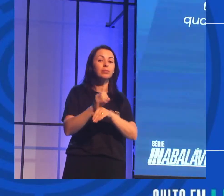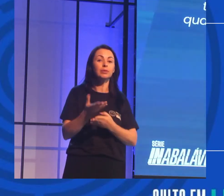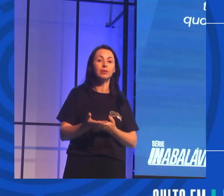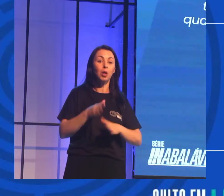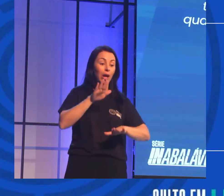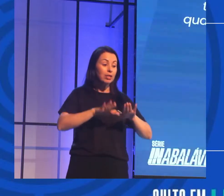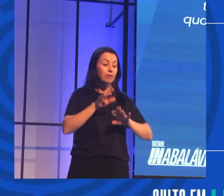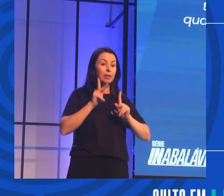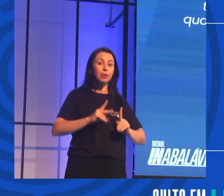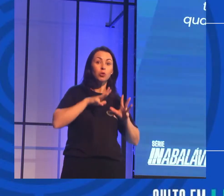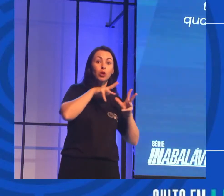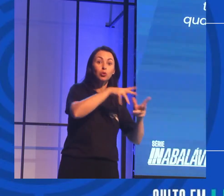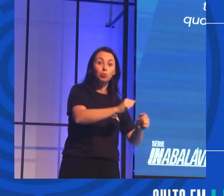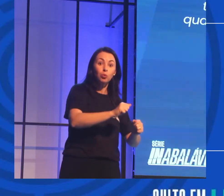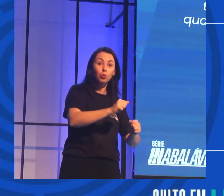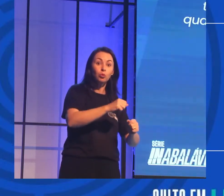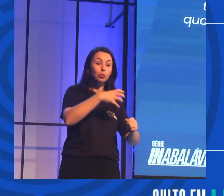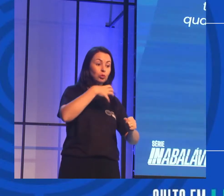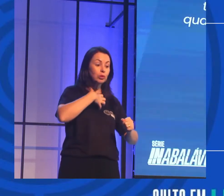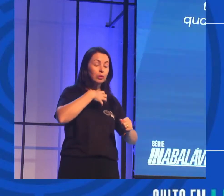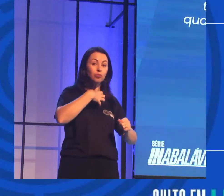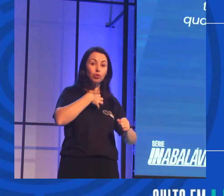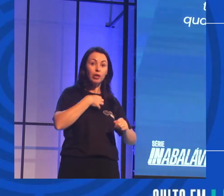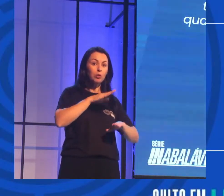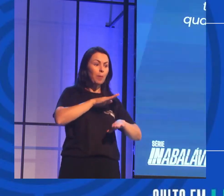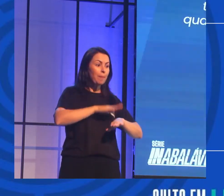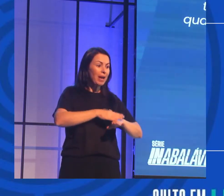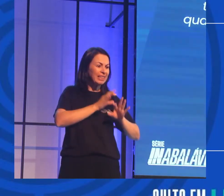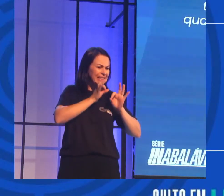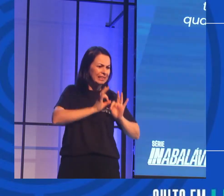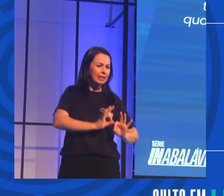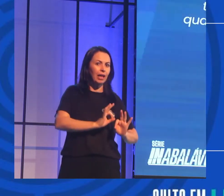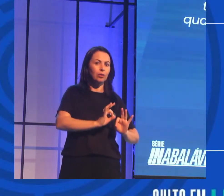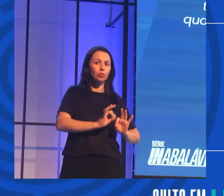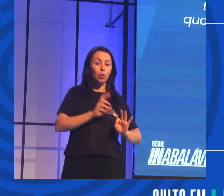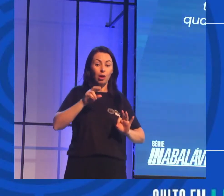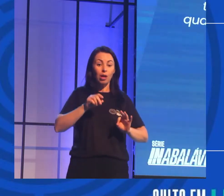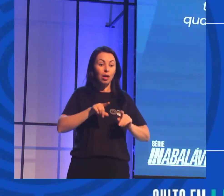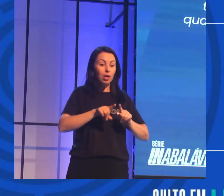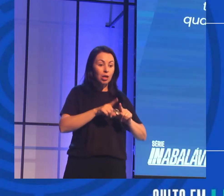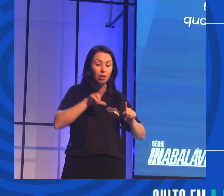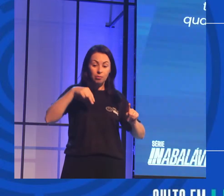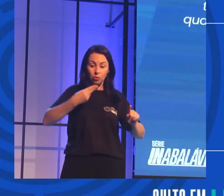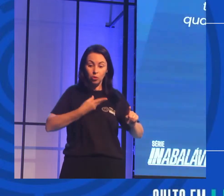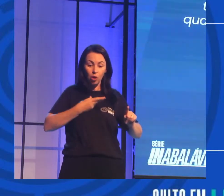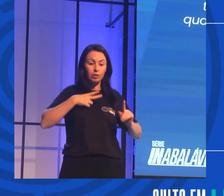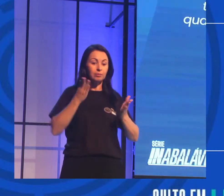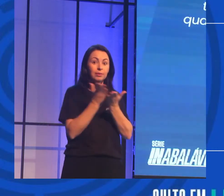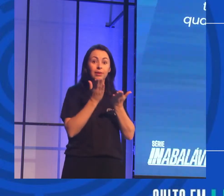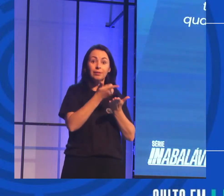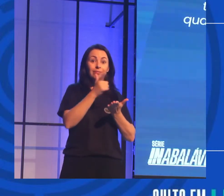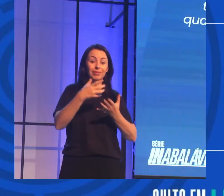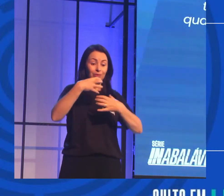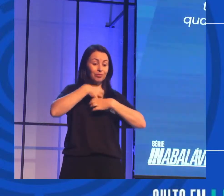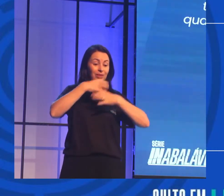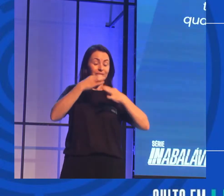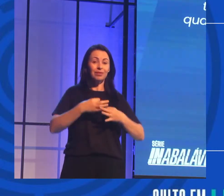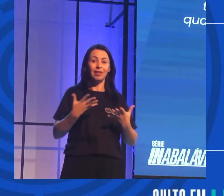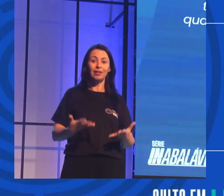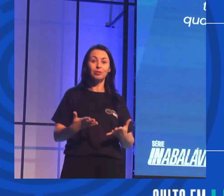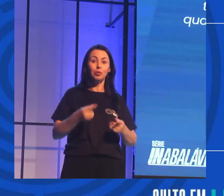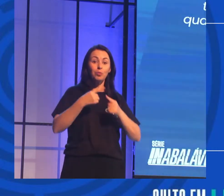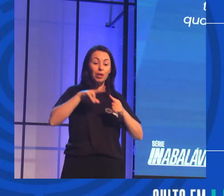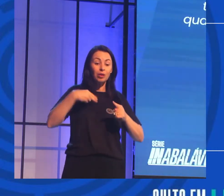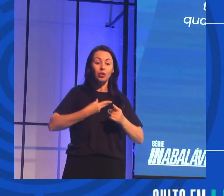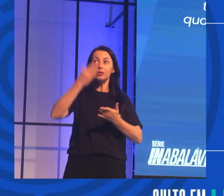mais convicto daquilo que ele crê sem Deus do que nós muitas vezes que conhecemos a Jesus e a sua palavra. Estamos